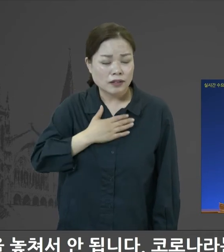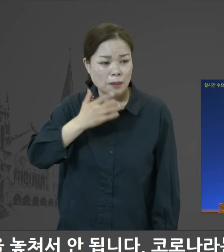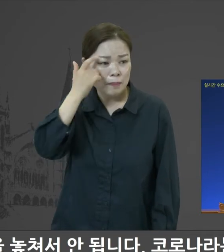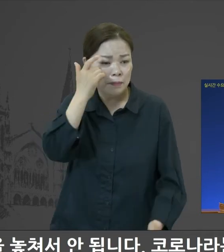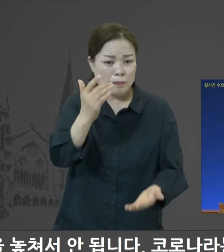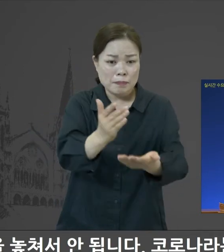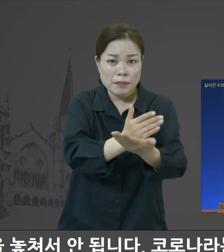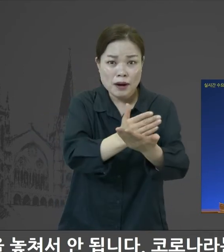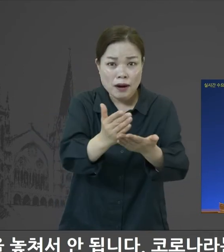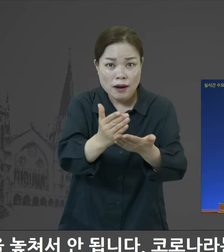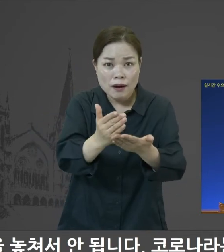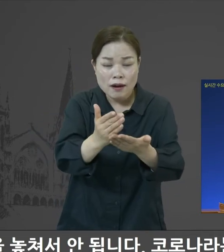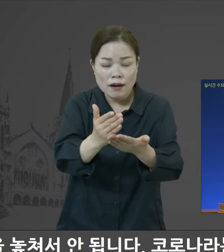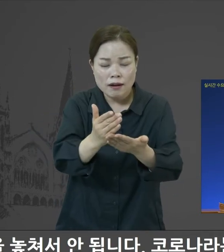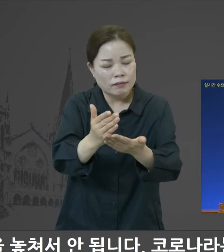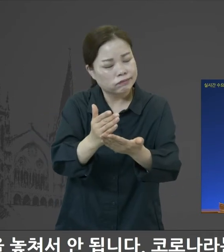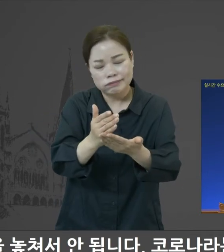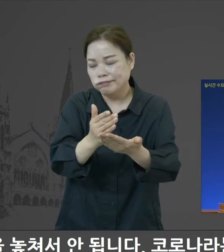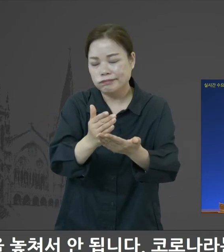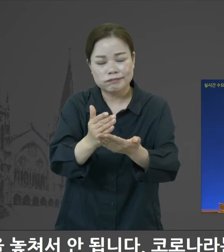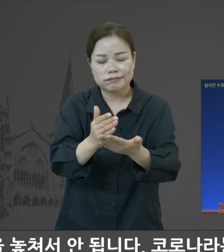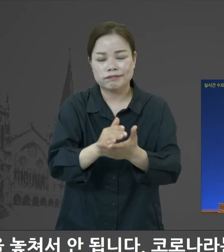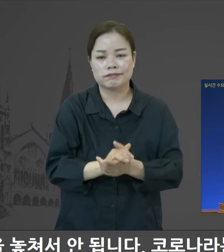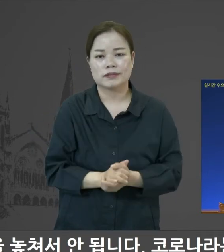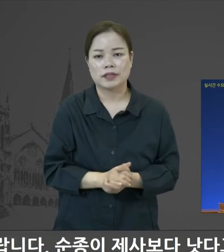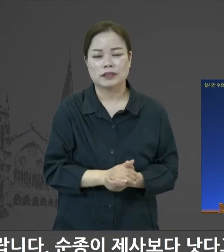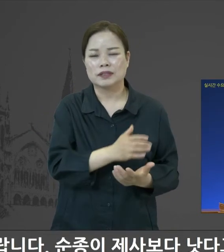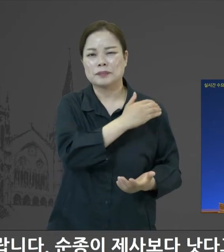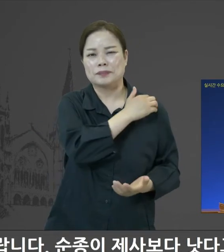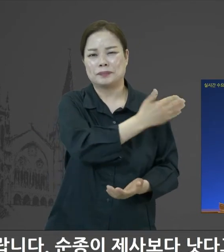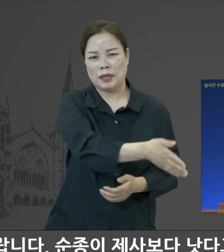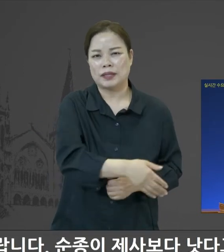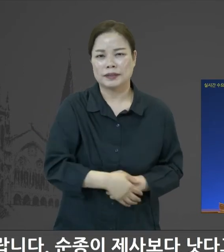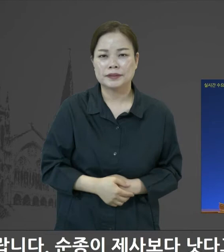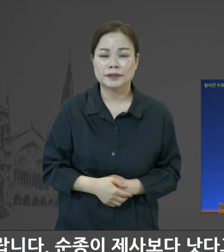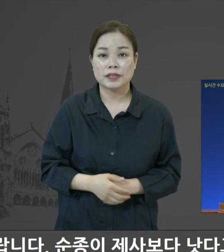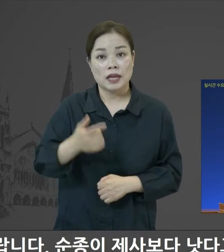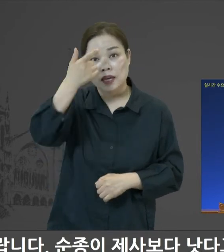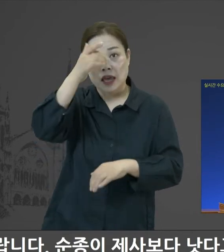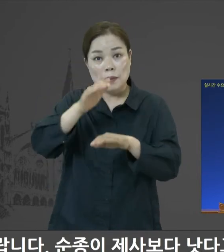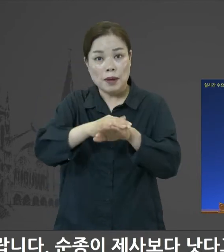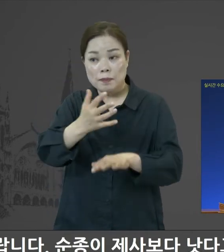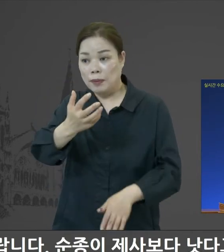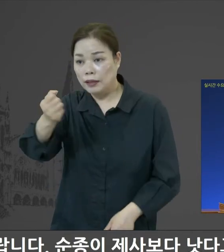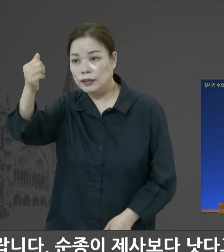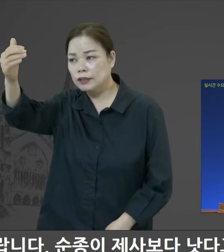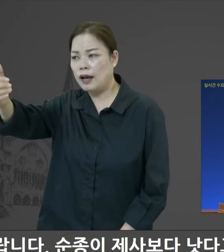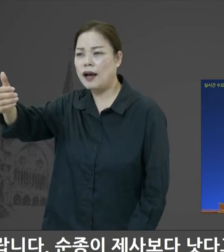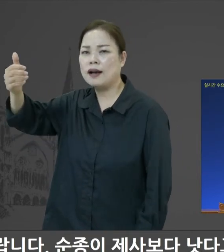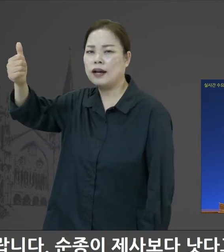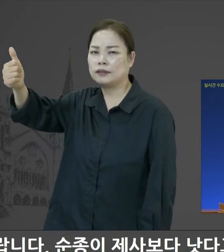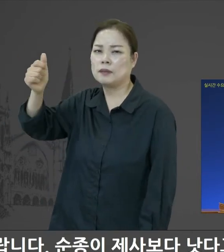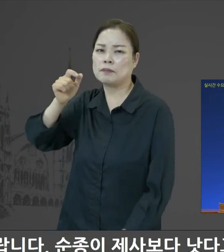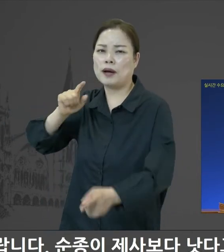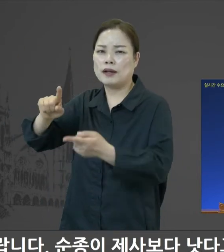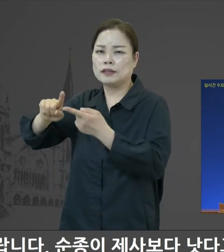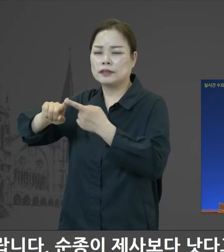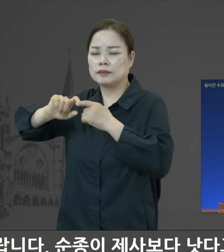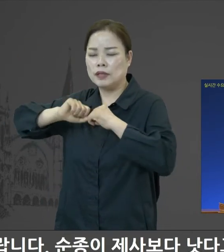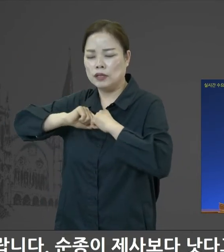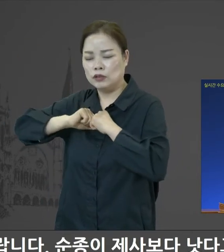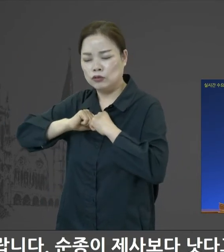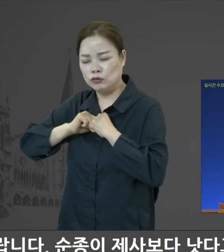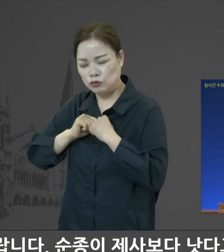판단, 여러분 이런 것들 좀 내려놓으시고 예배 받으시기에 합당하신 하나님의 말씀에